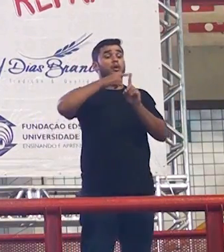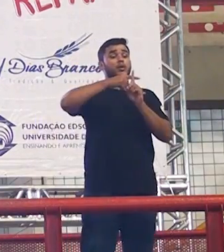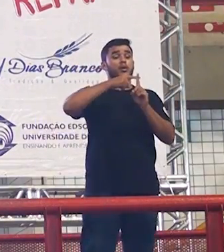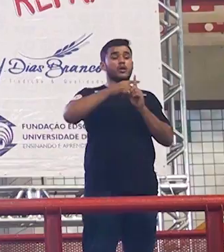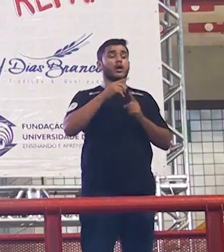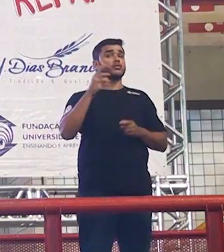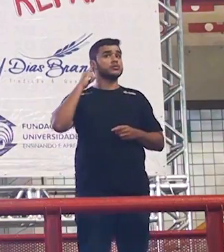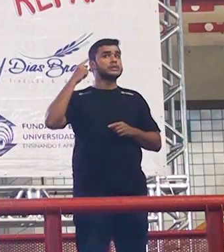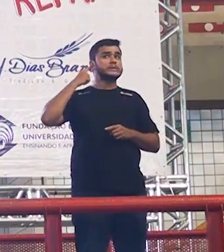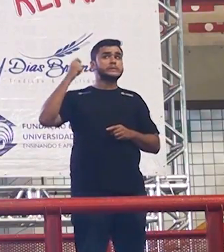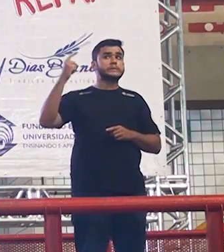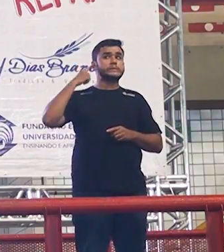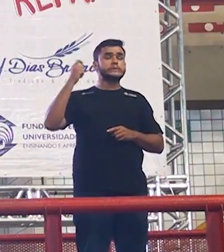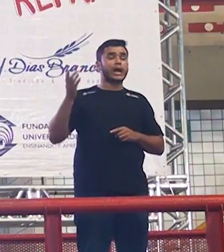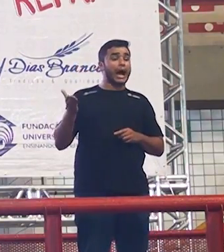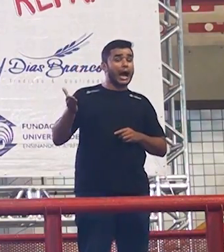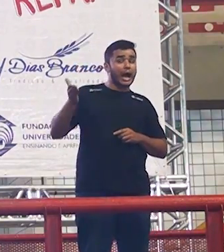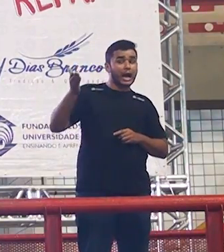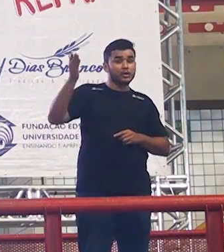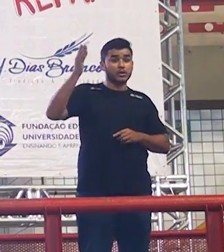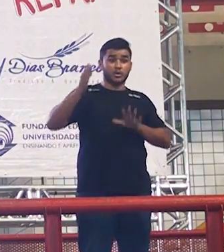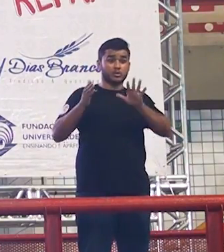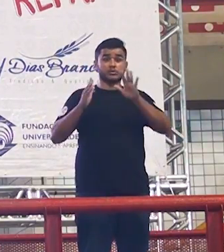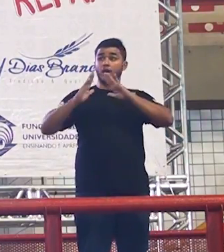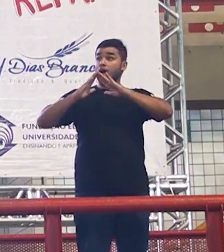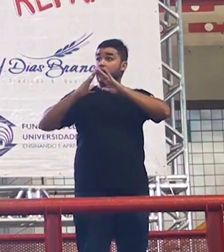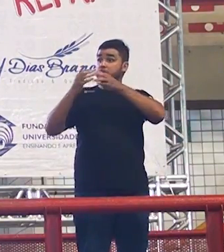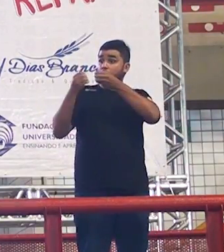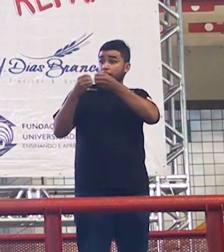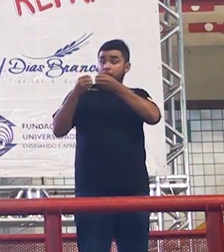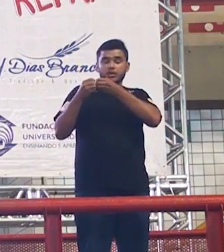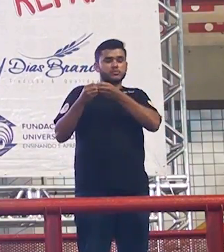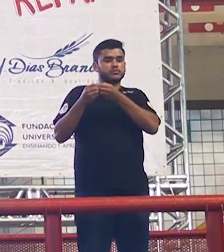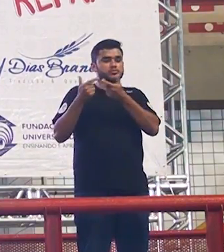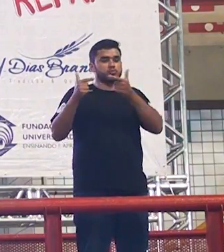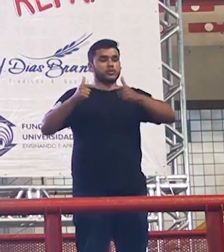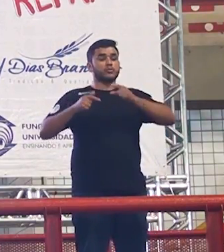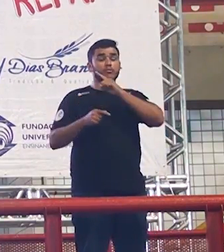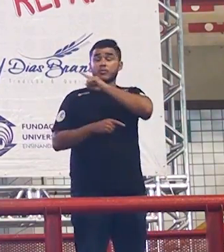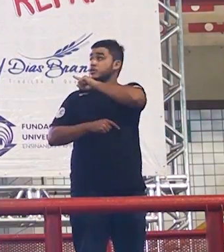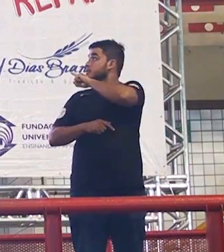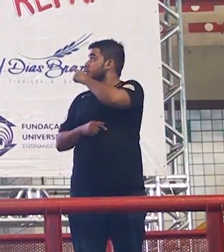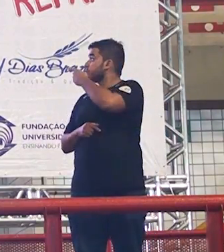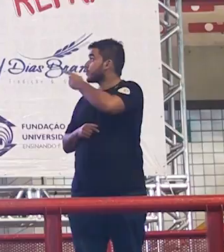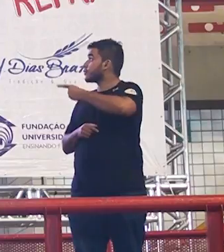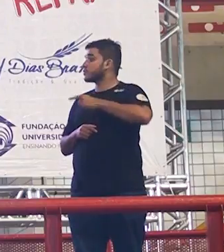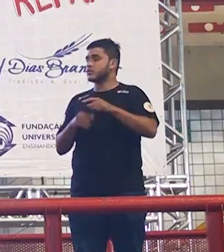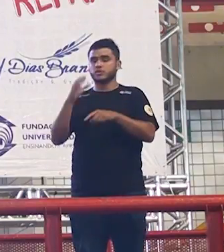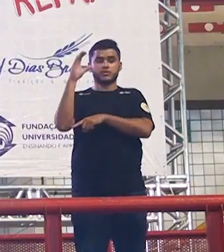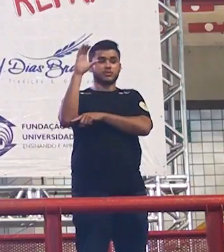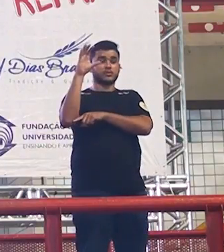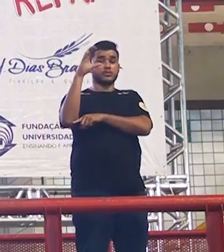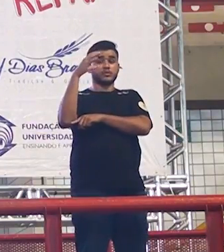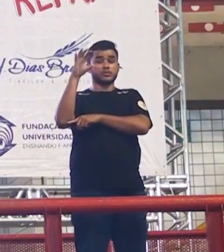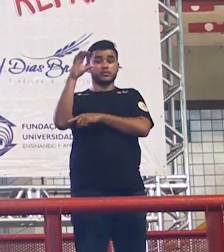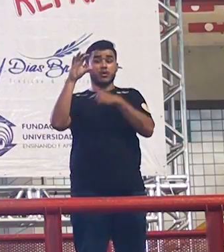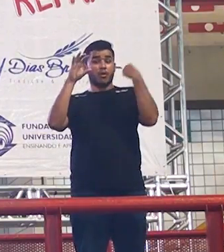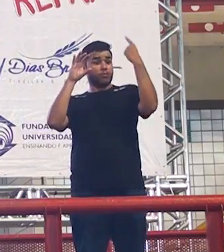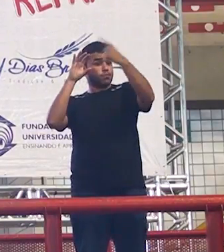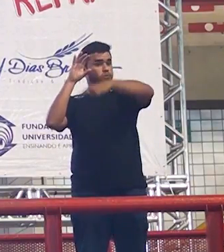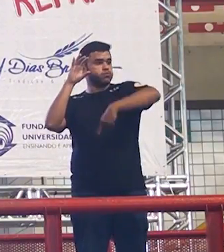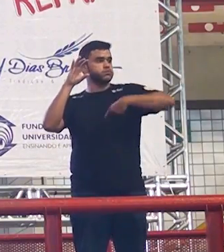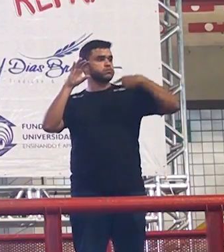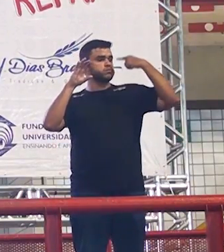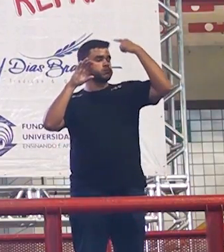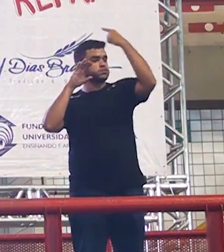poluição sonora. É porque você não mora perto de uma usina eólica. Mas, companheiros, essas pás, esses